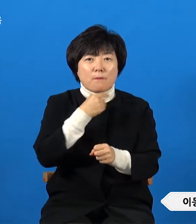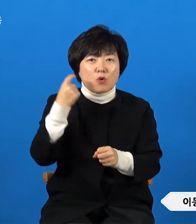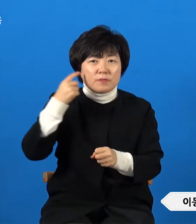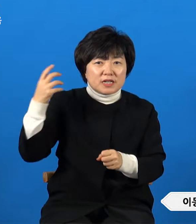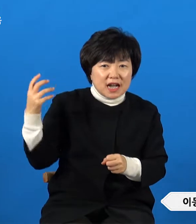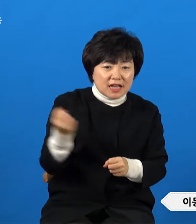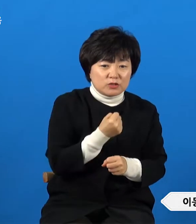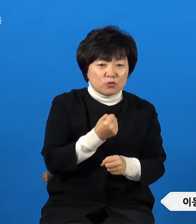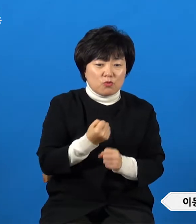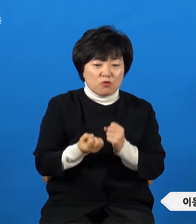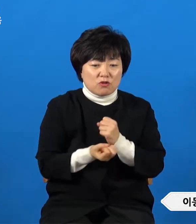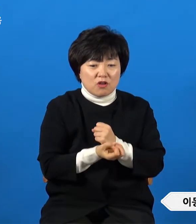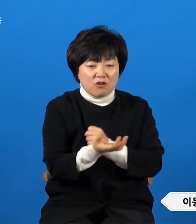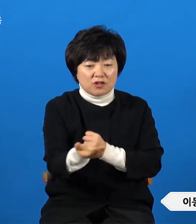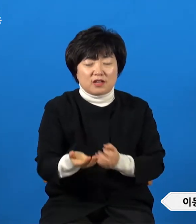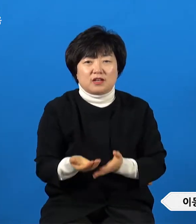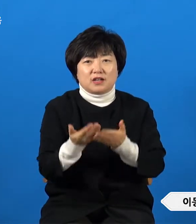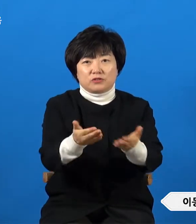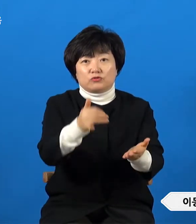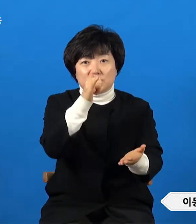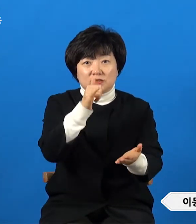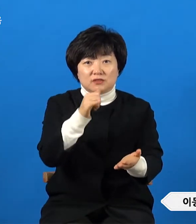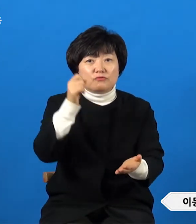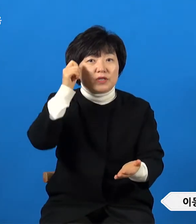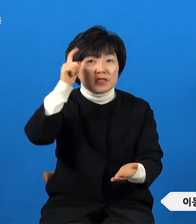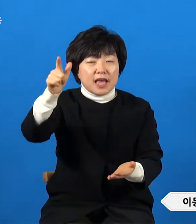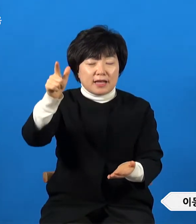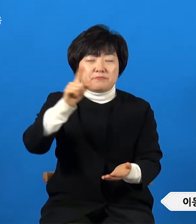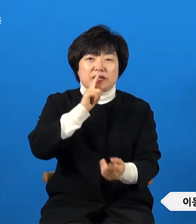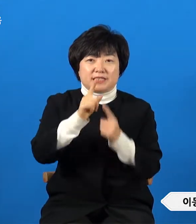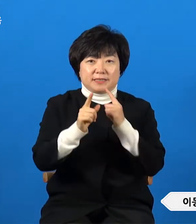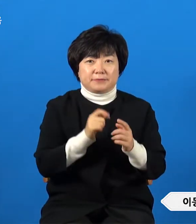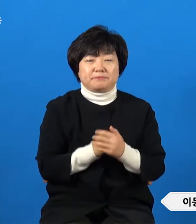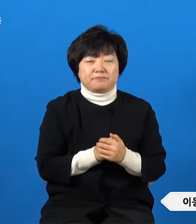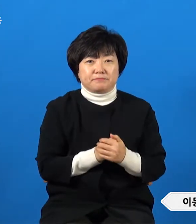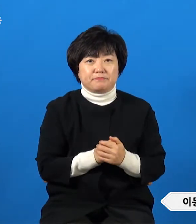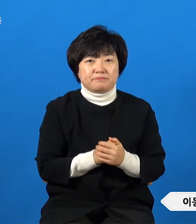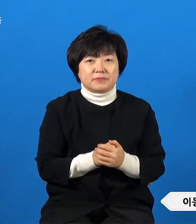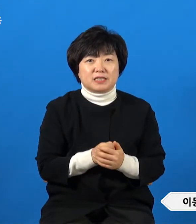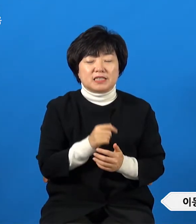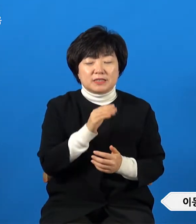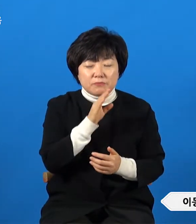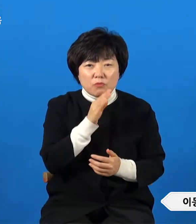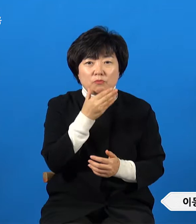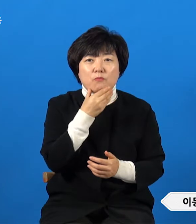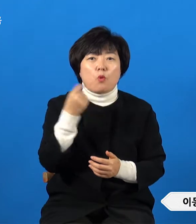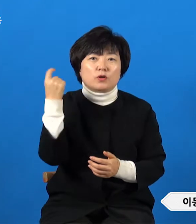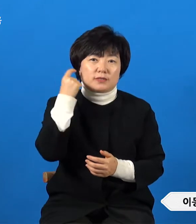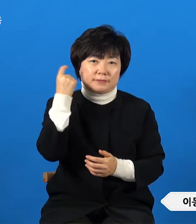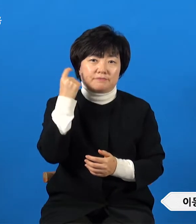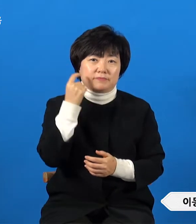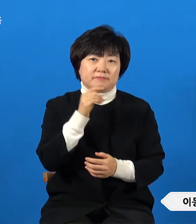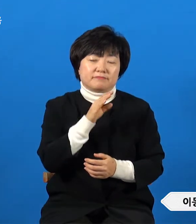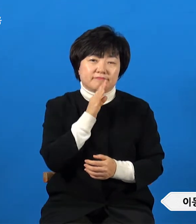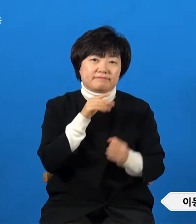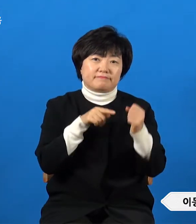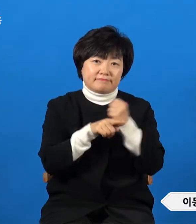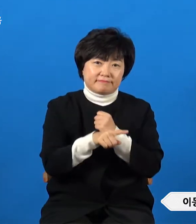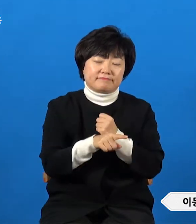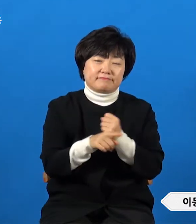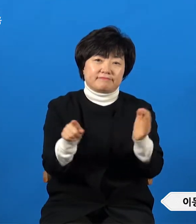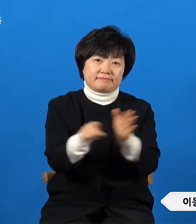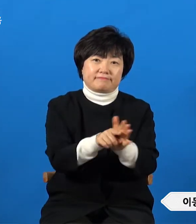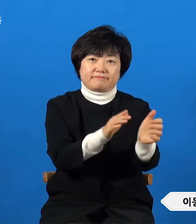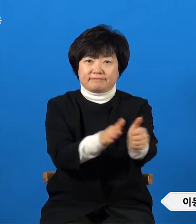있는 이런 위대한 메시지, 바로 이것이 복음의 진수인 것을 믿으시기 바랍니다.